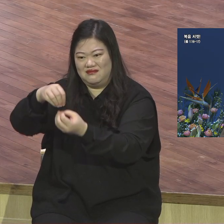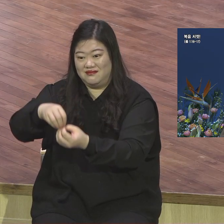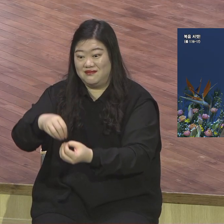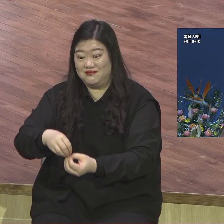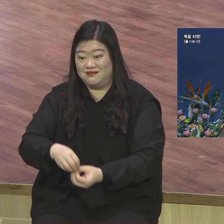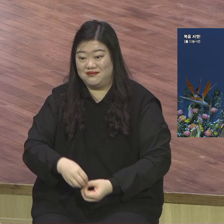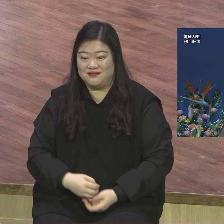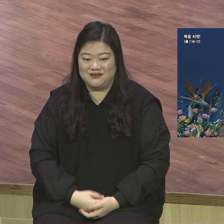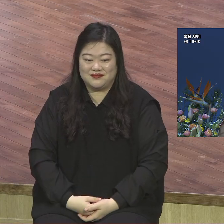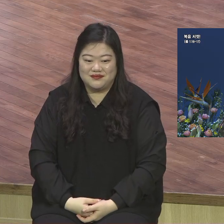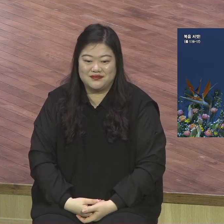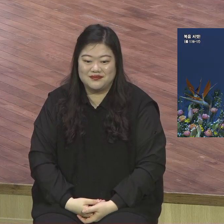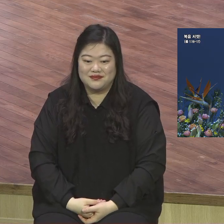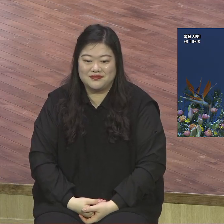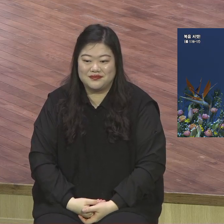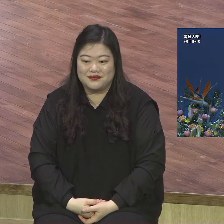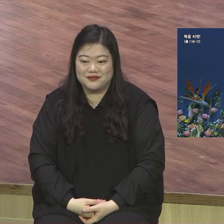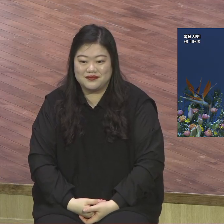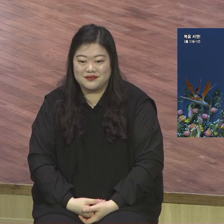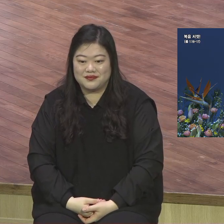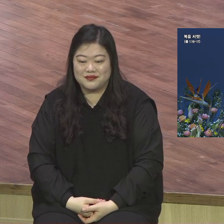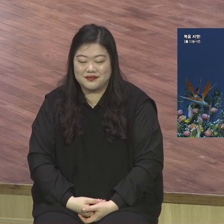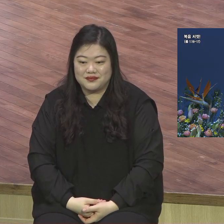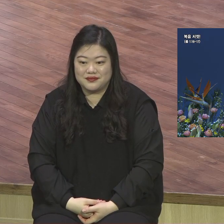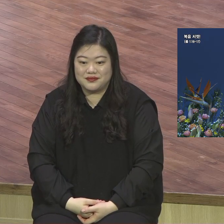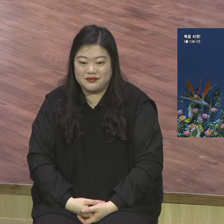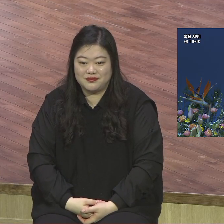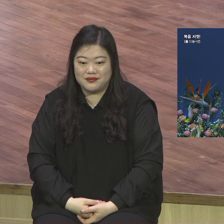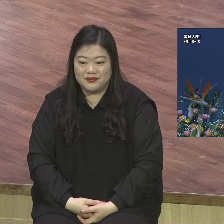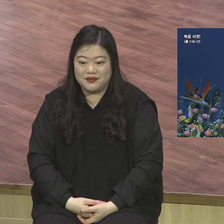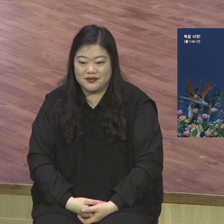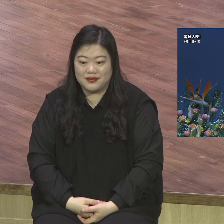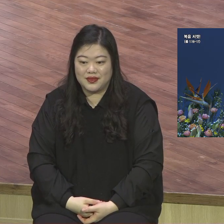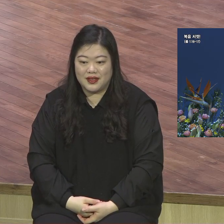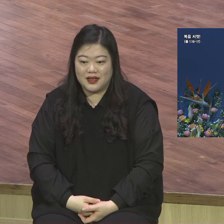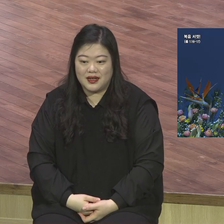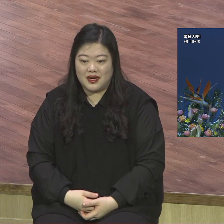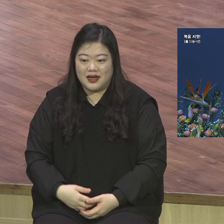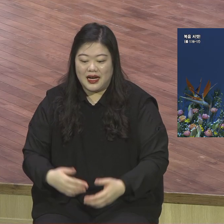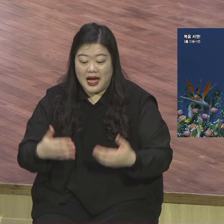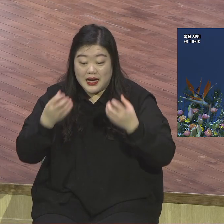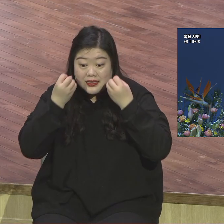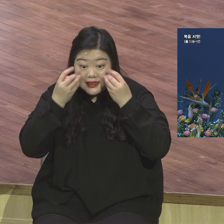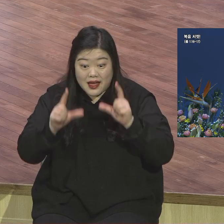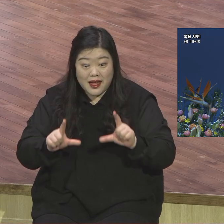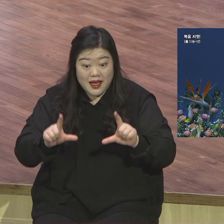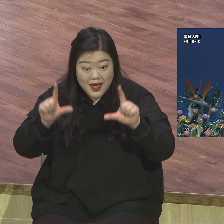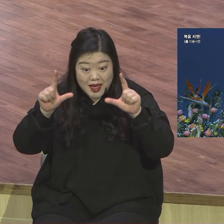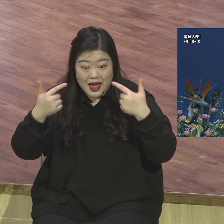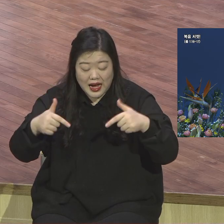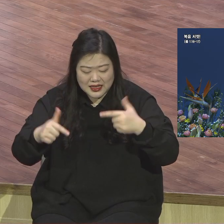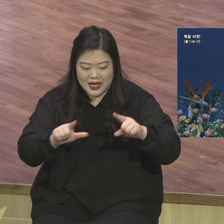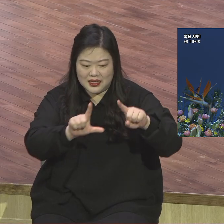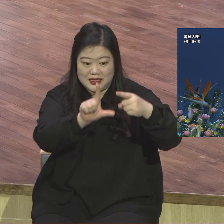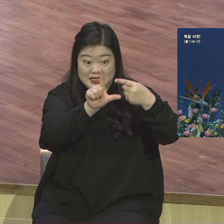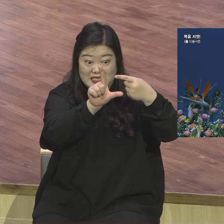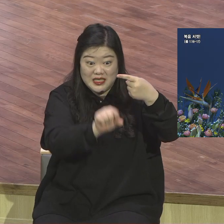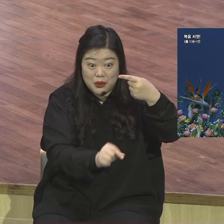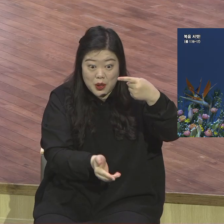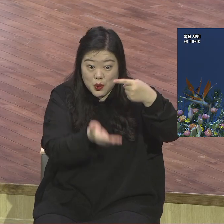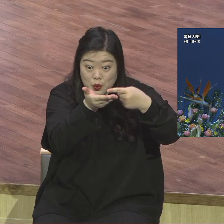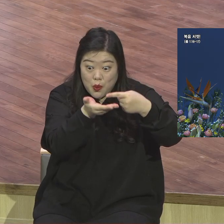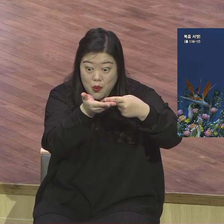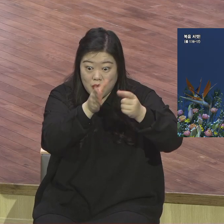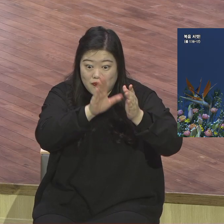왔습니다. 새해가 되면 사람들은 어떻게 하면 집안에 문제가 생기지 않고 복을 받을 수